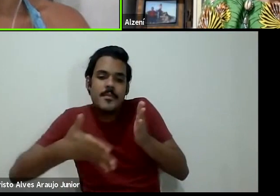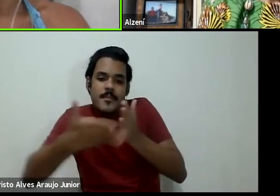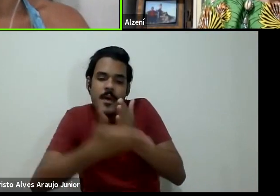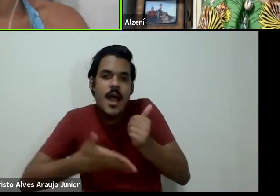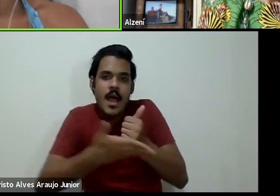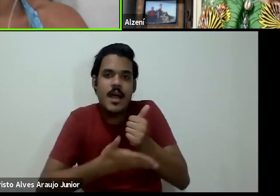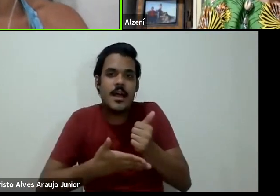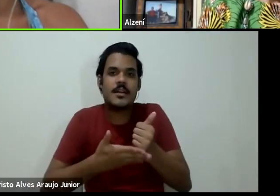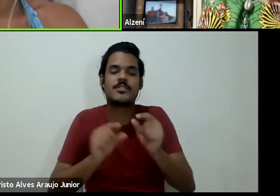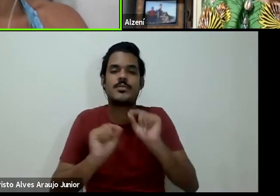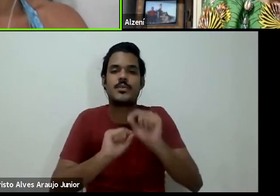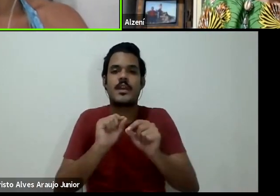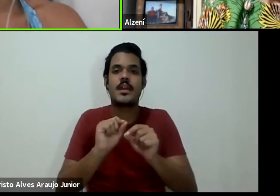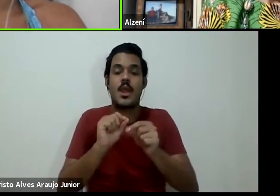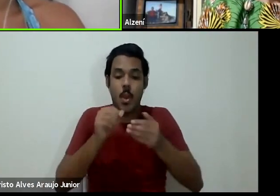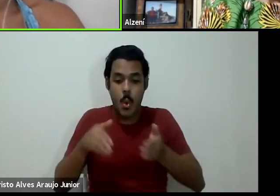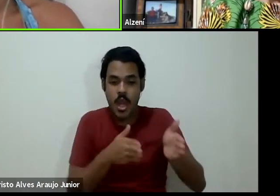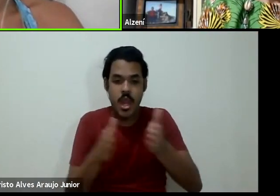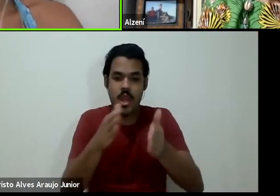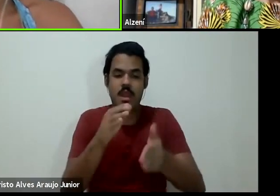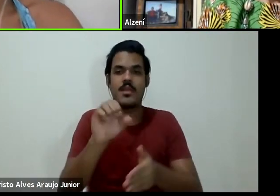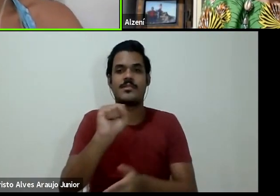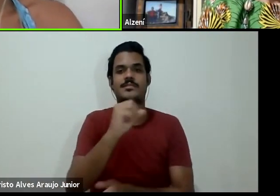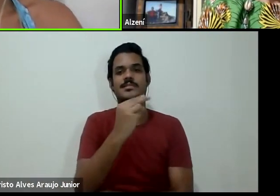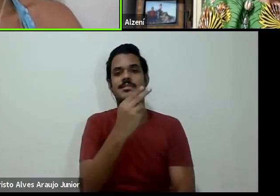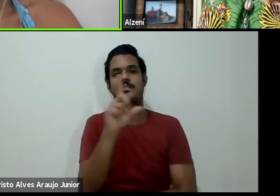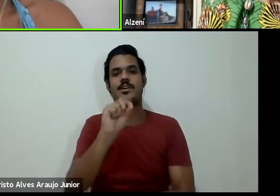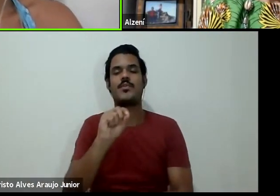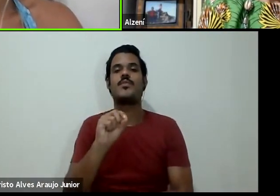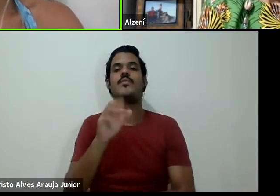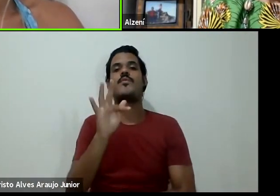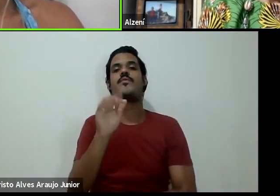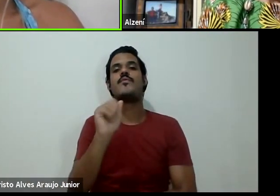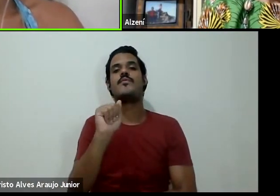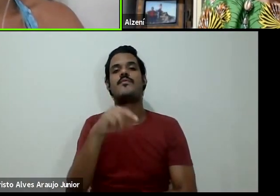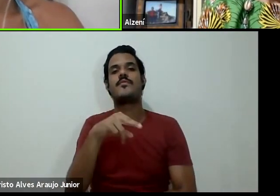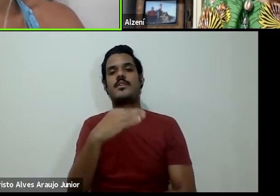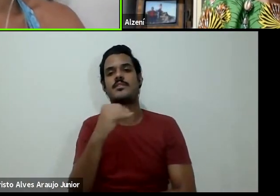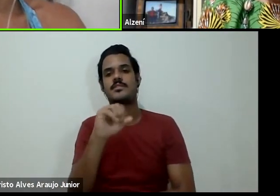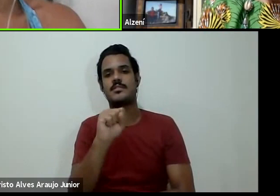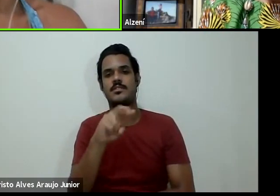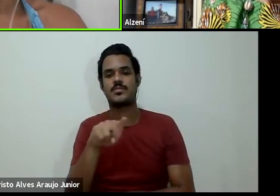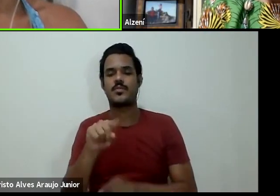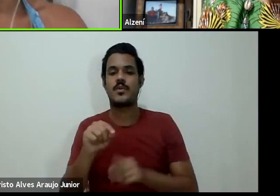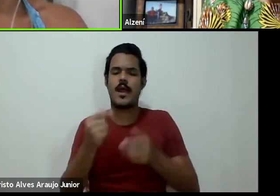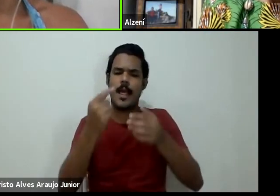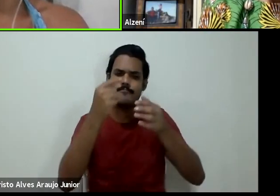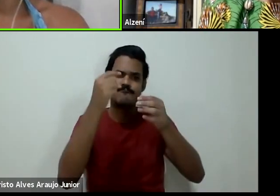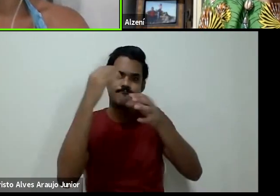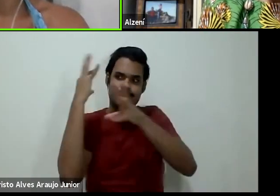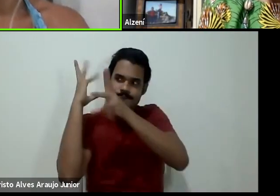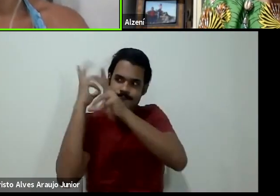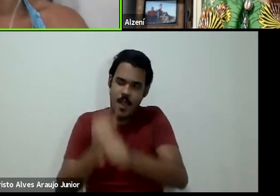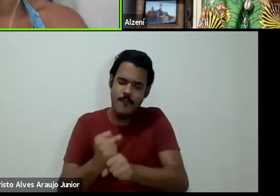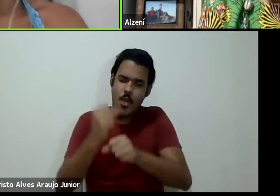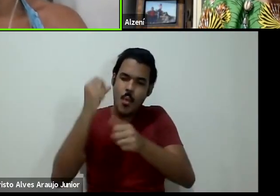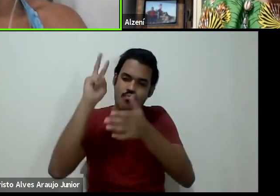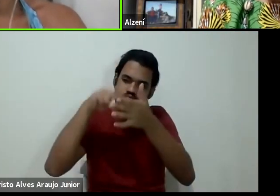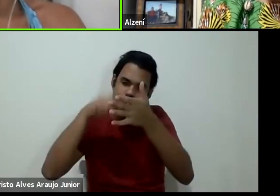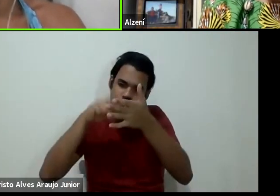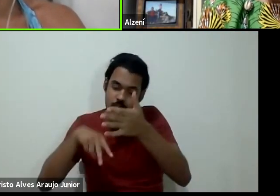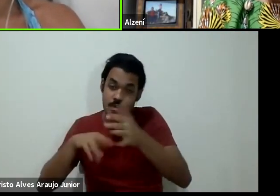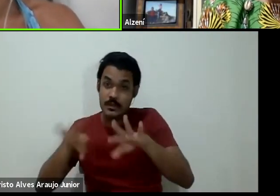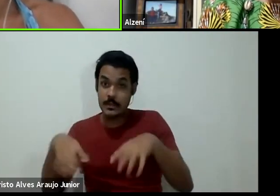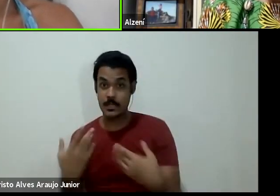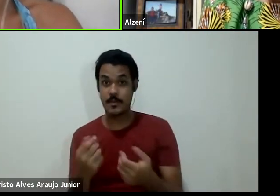São Francisco. Ela é revisora de conteúdo do filme e conselheira dos projetos de extensão ITAM,